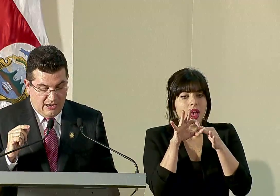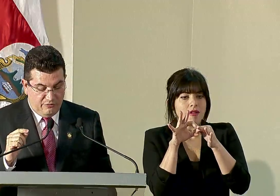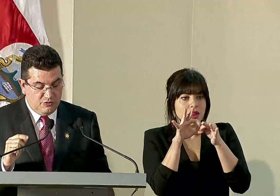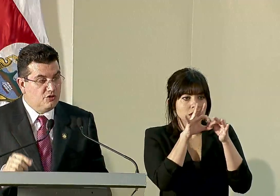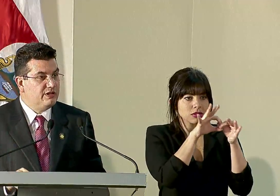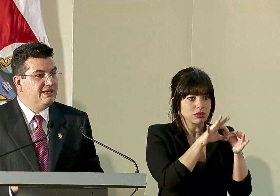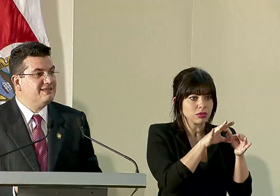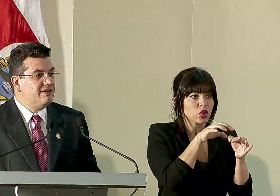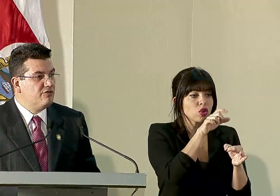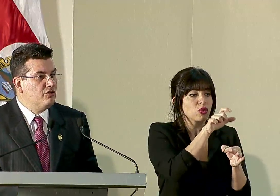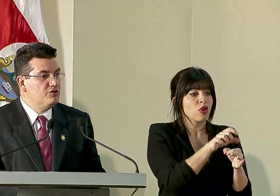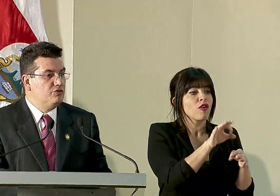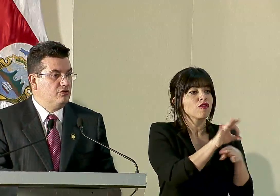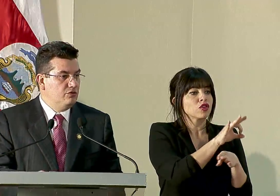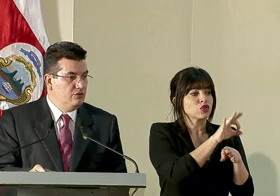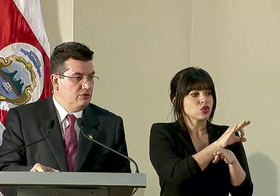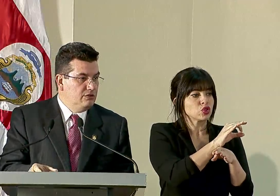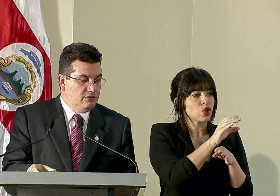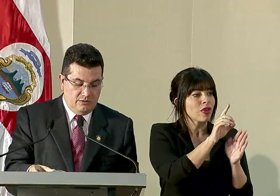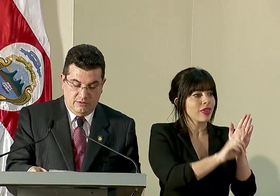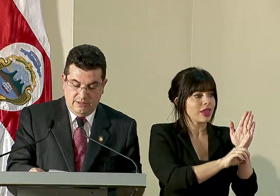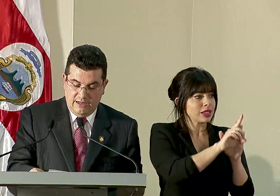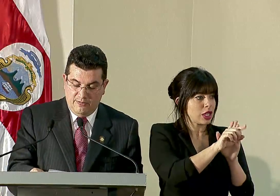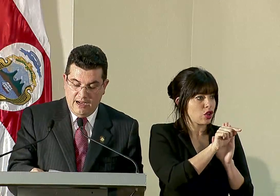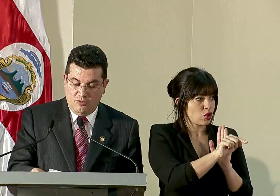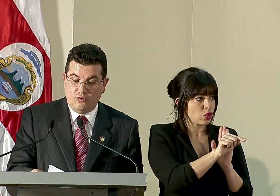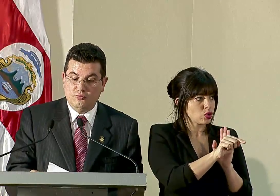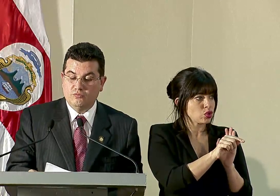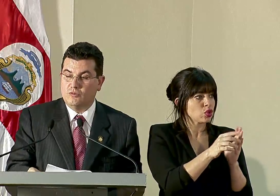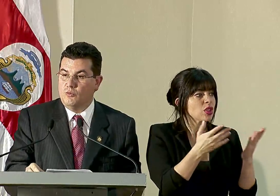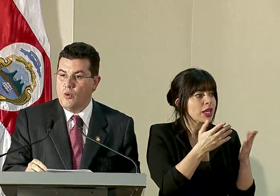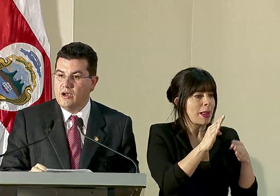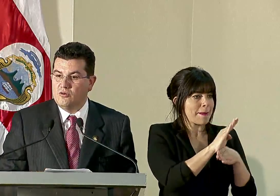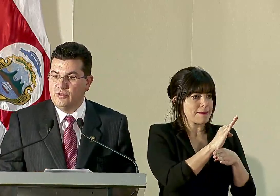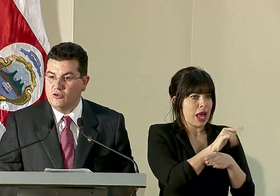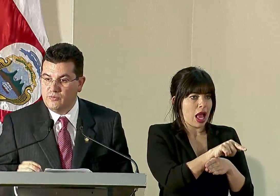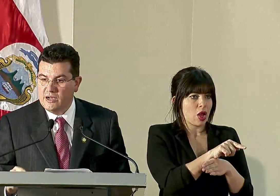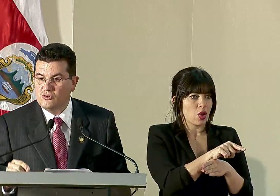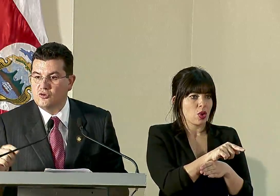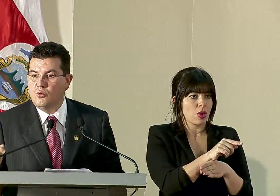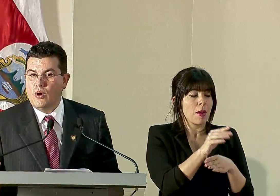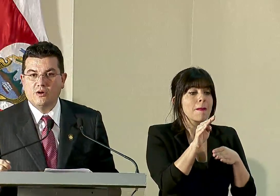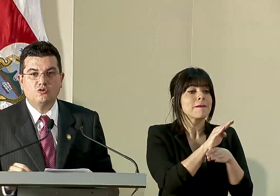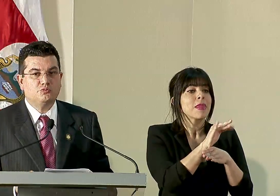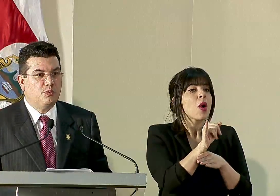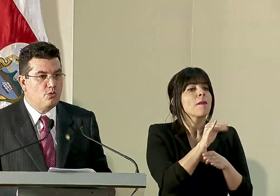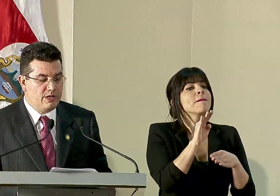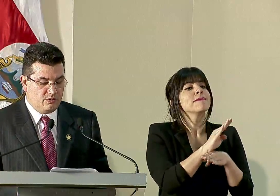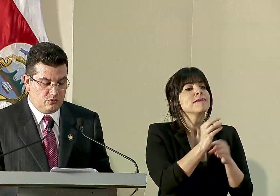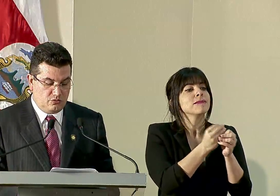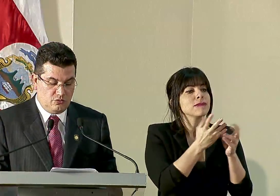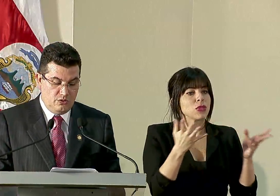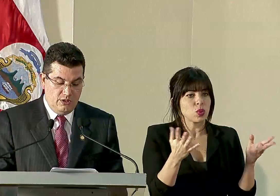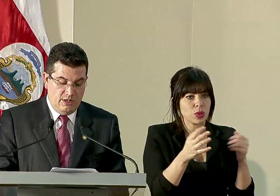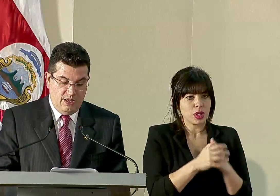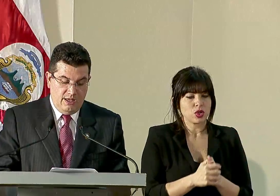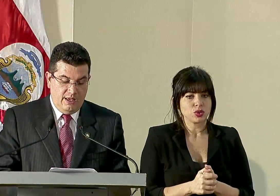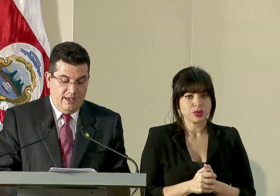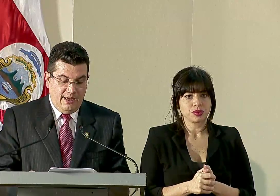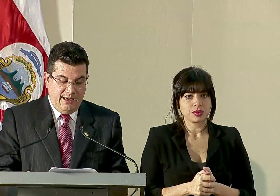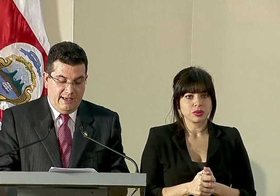a la función de desarrollo del banco, de los bancos como bancos públicos.